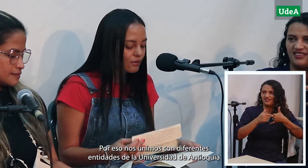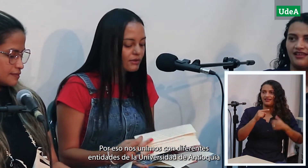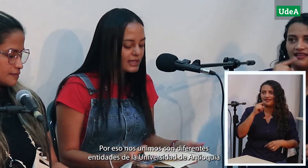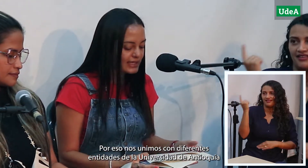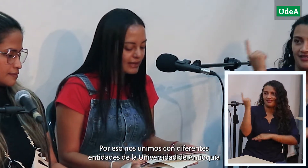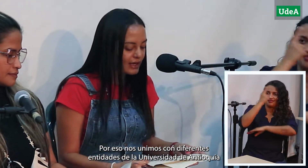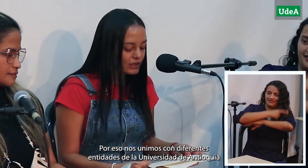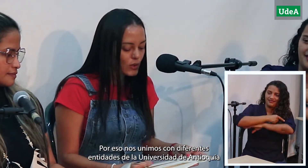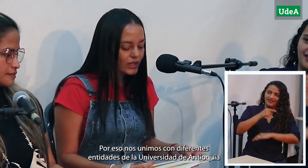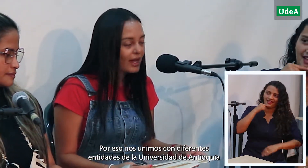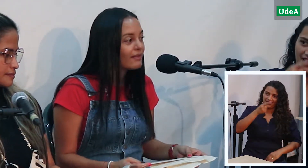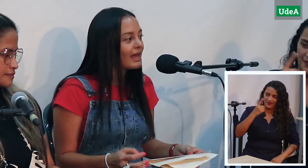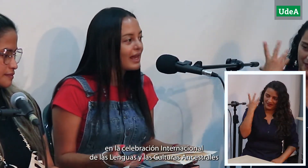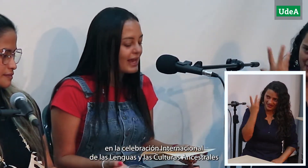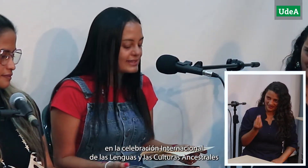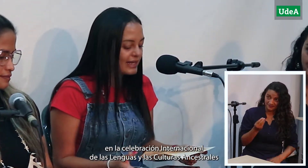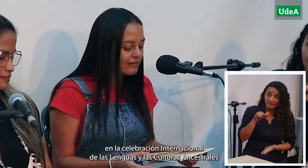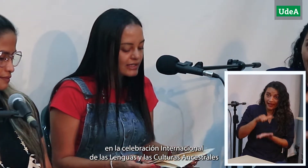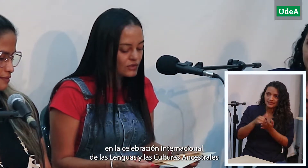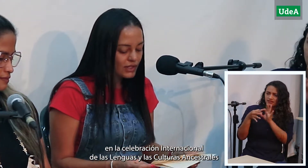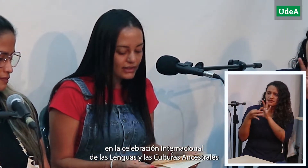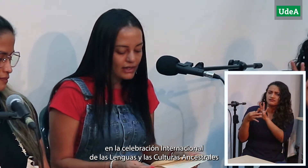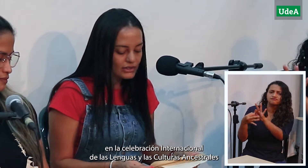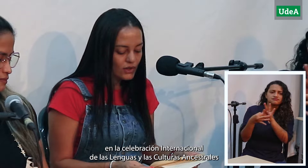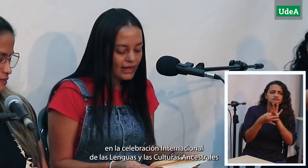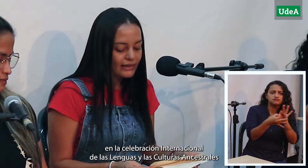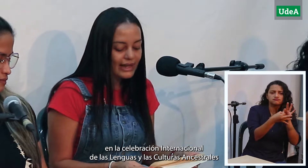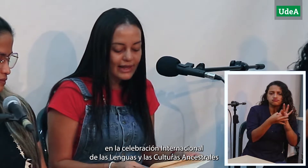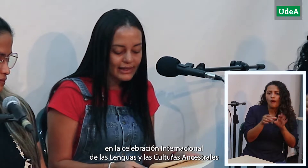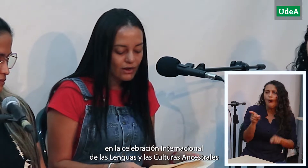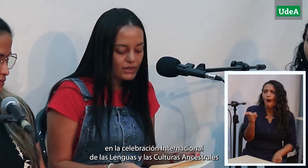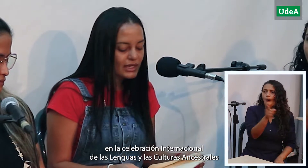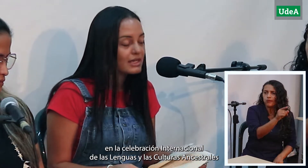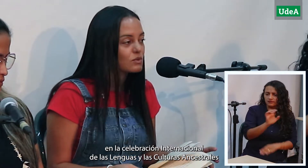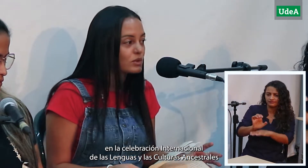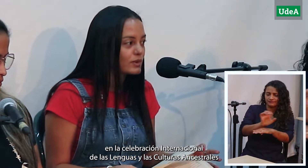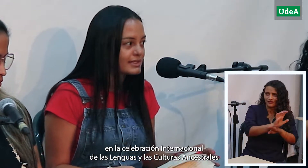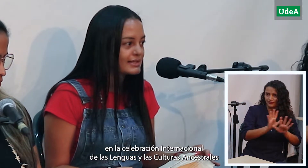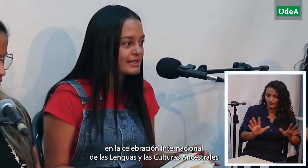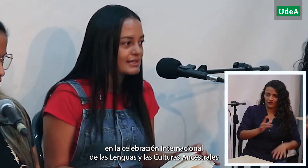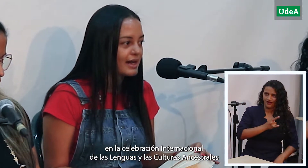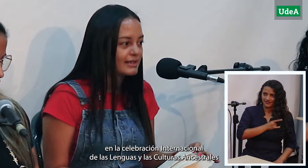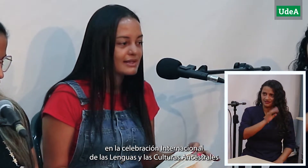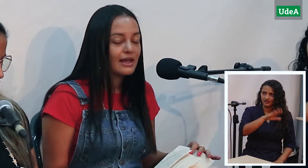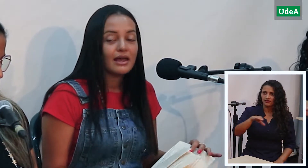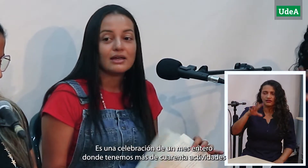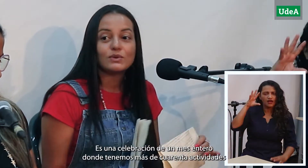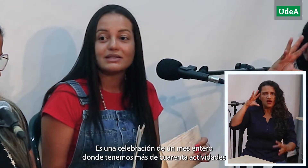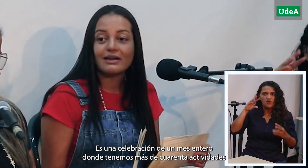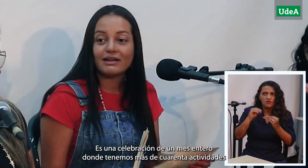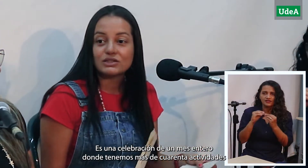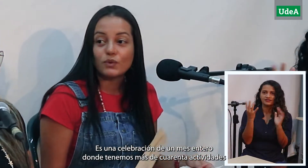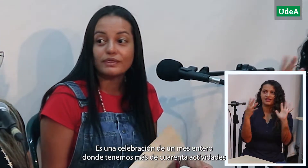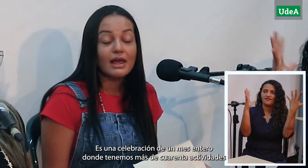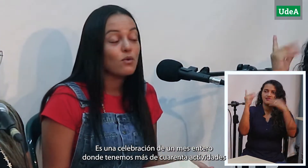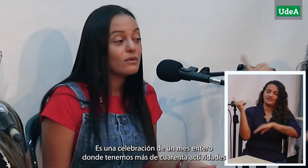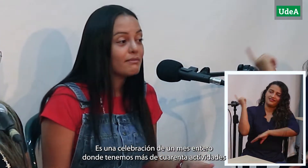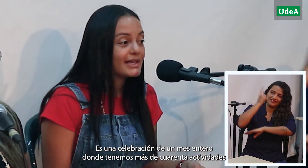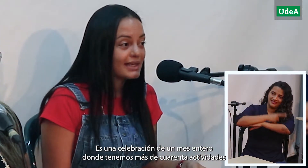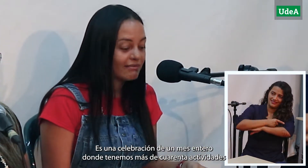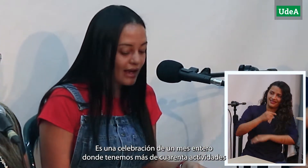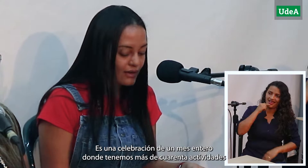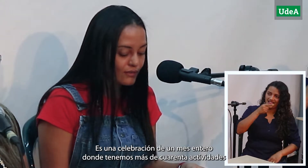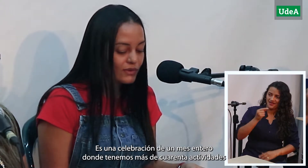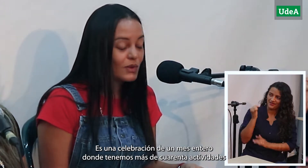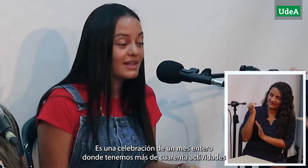entidades de la Universidad de Antioquia en la celebración internacional de las lenguas y las culturas ancestrales. Es una celebración de un